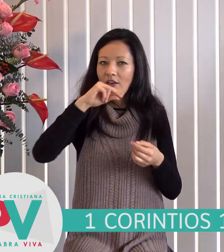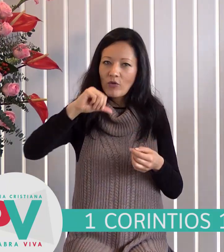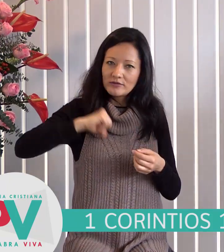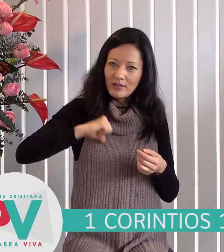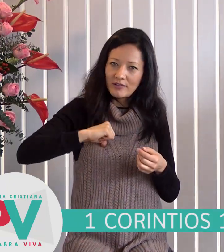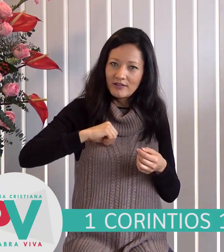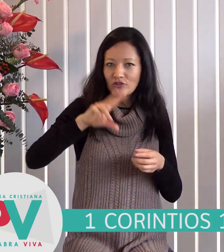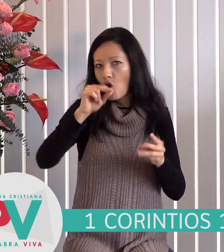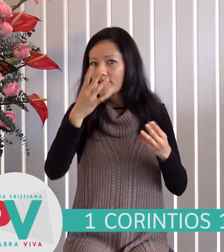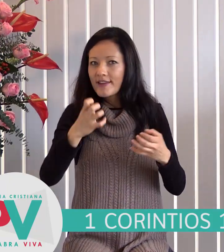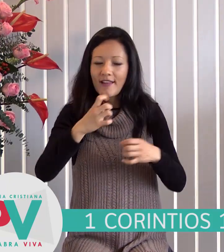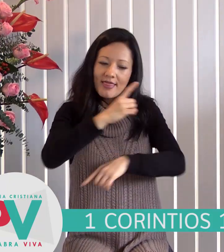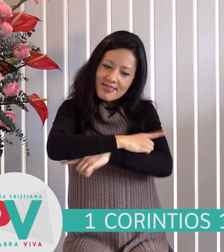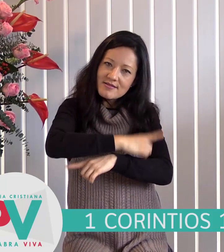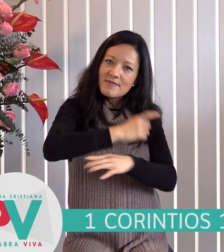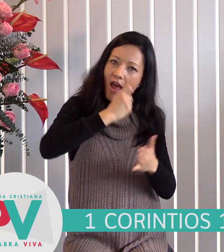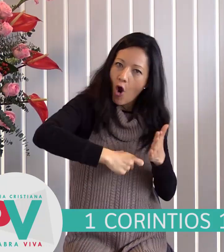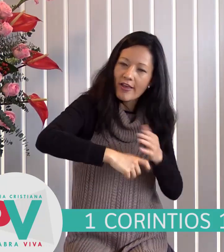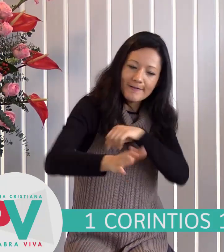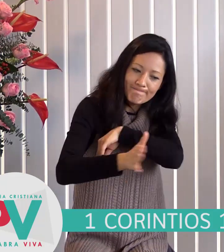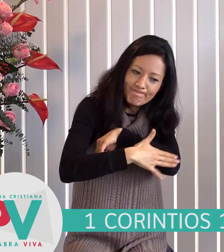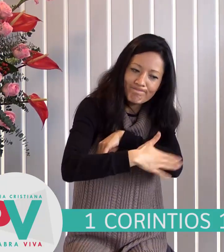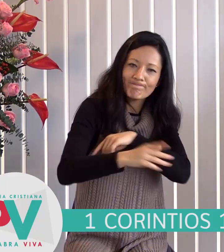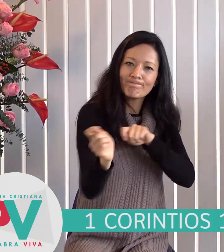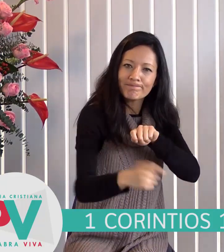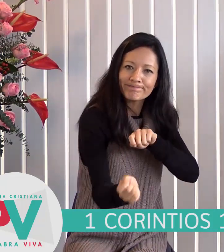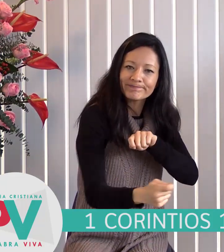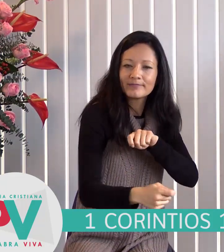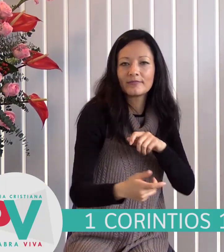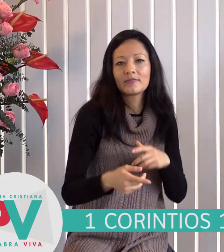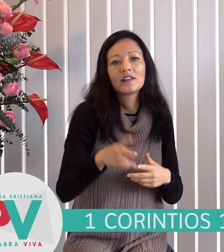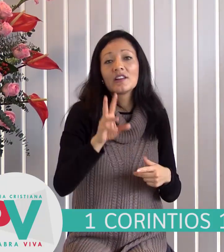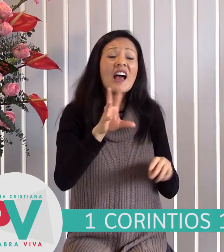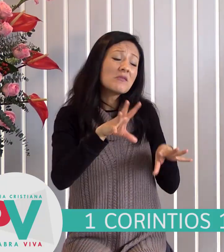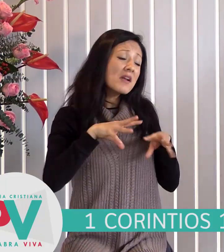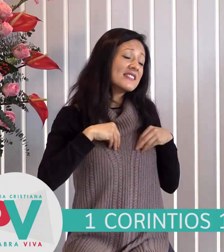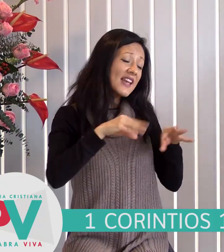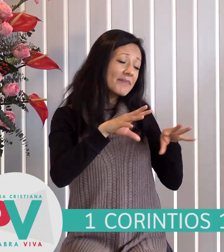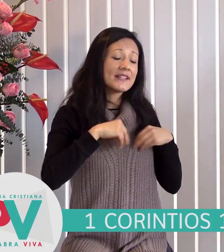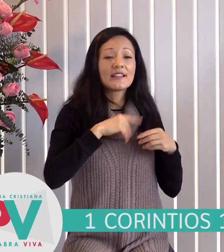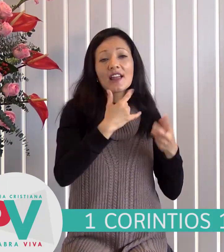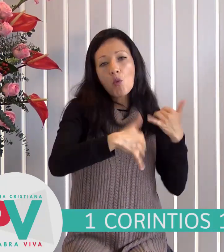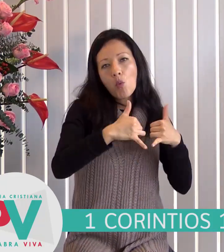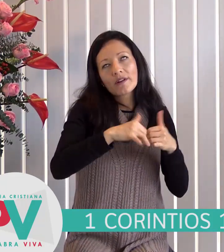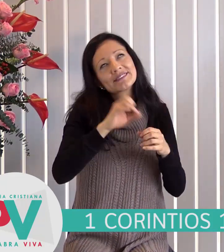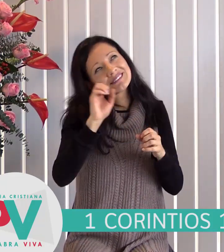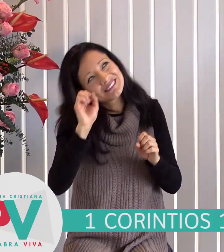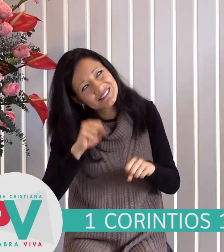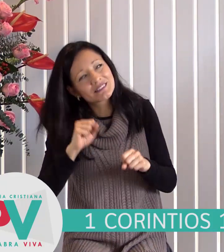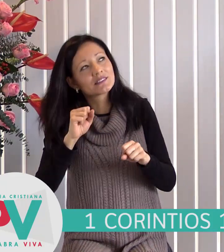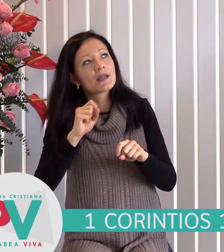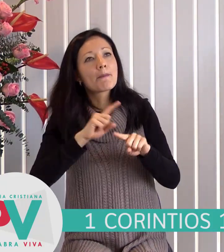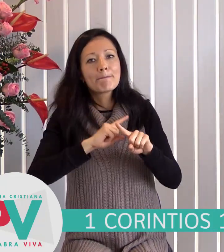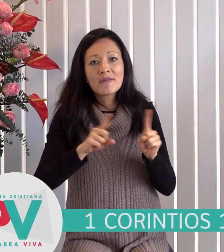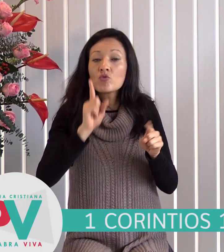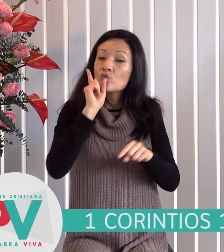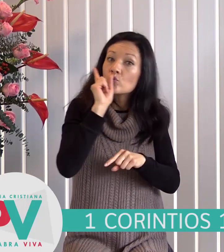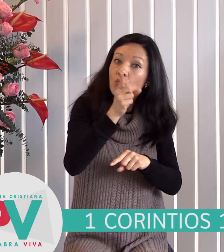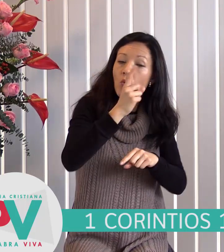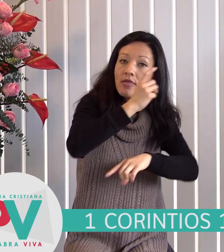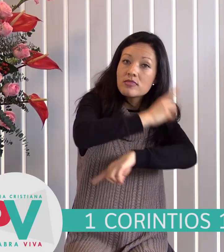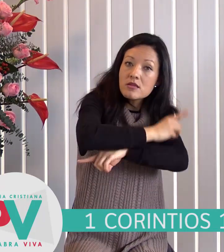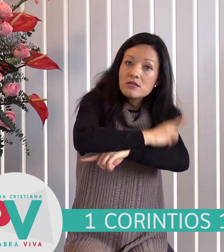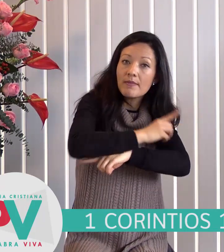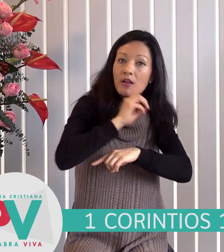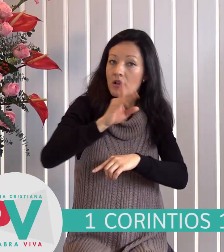si no quería disciplinarlos, ni corregirlos, ni... Sí, pues alcahuetearles y jugar con ellos, pues delicioso. Pero parte de